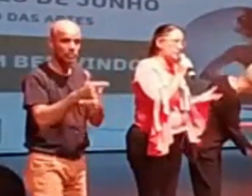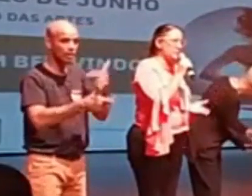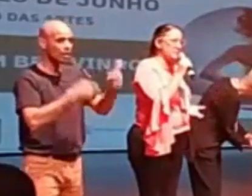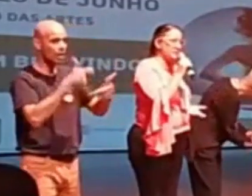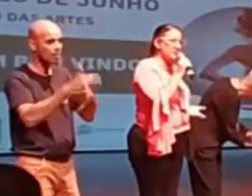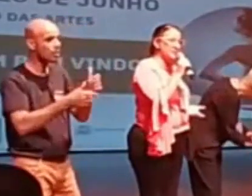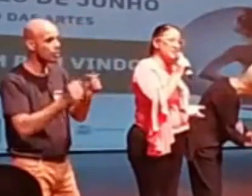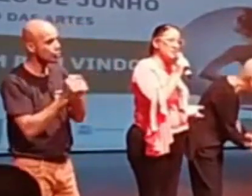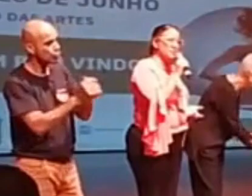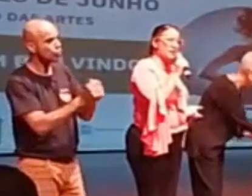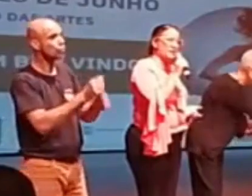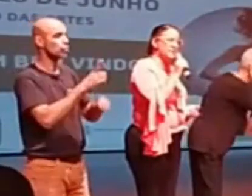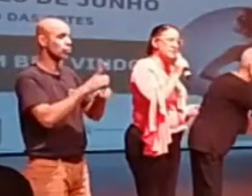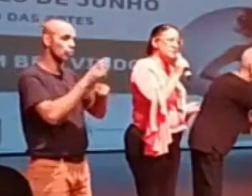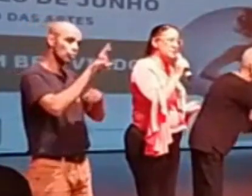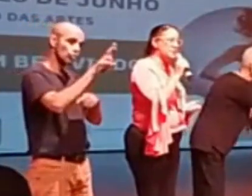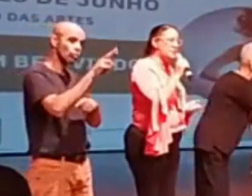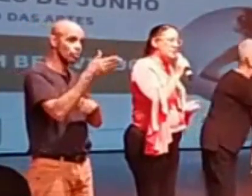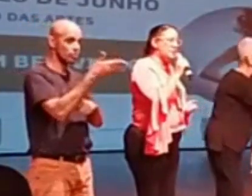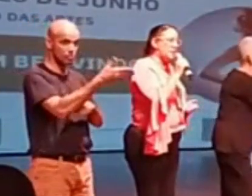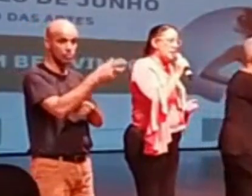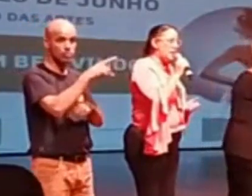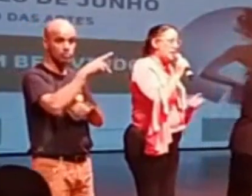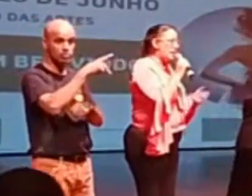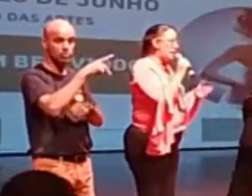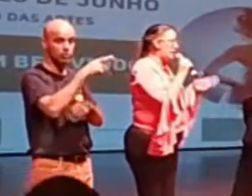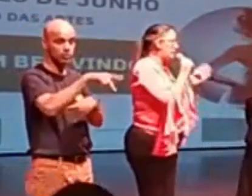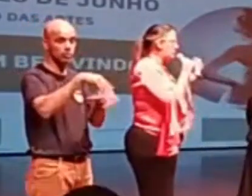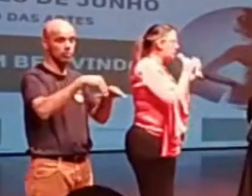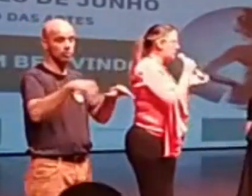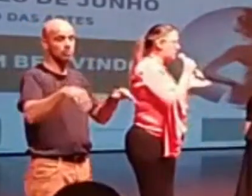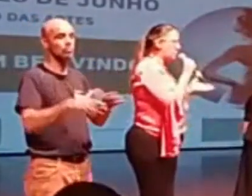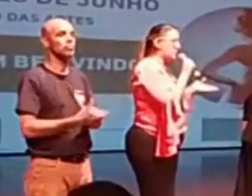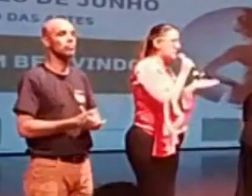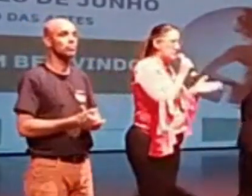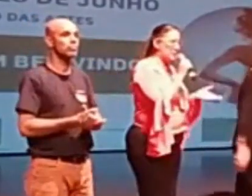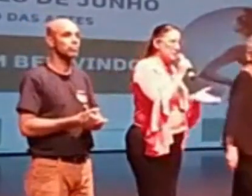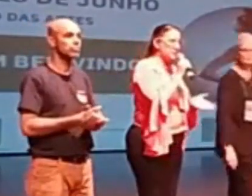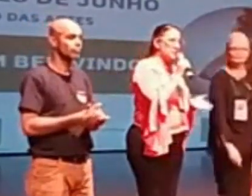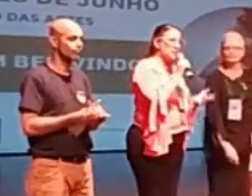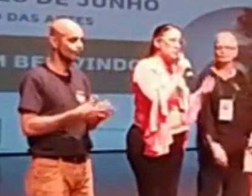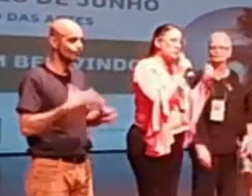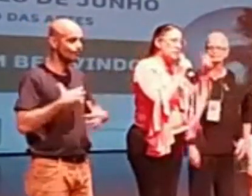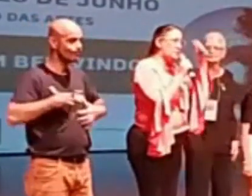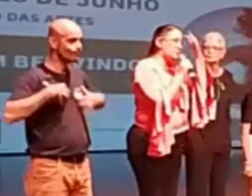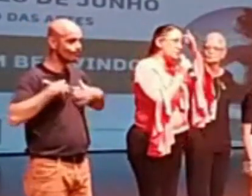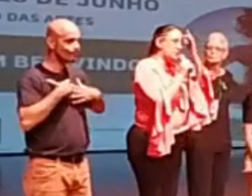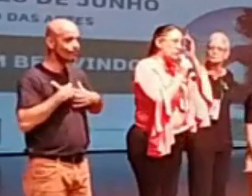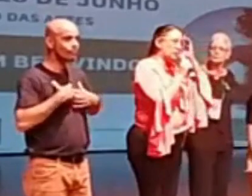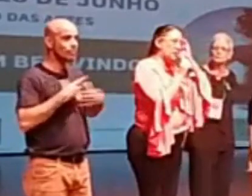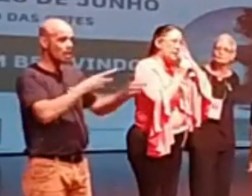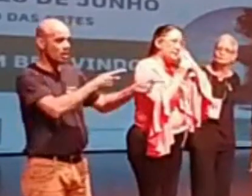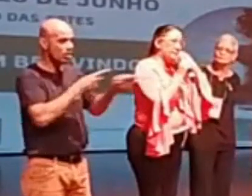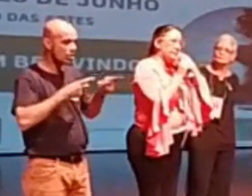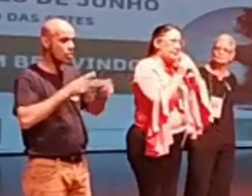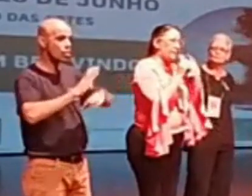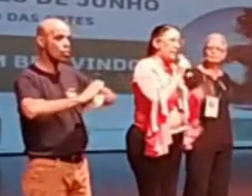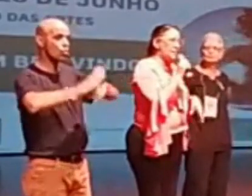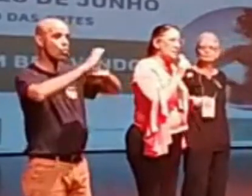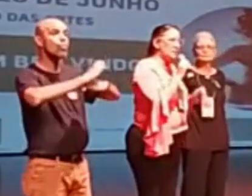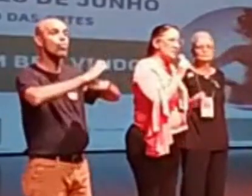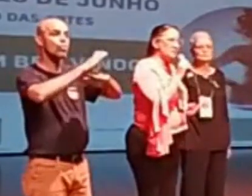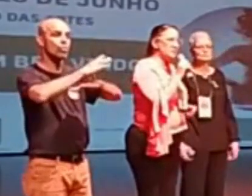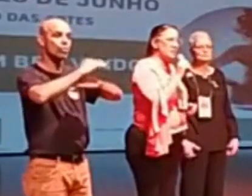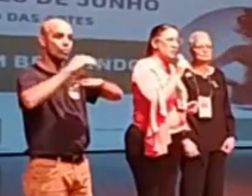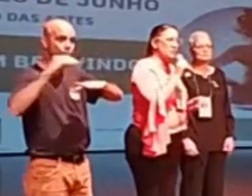com a doutora Priscila, na cidade de Praia Grande, num ato de desespero, esses pais procuraram um conselho tutelar